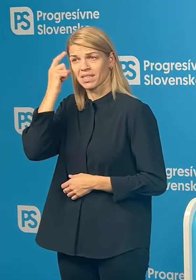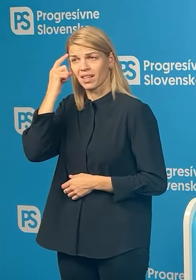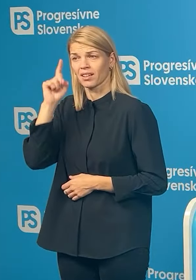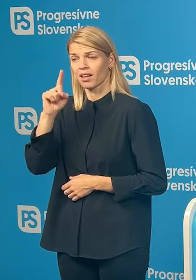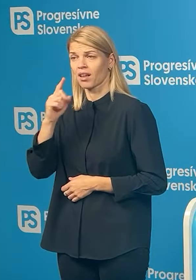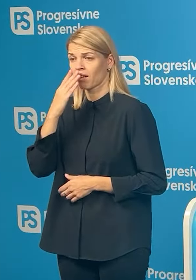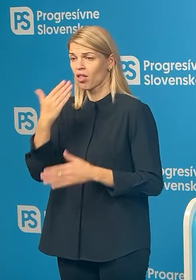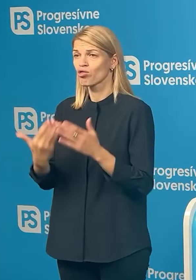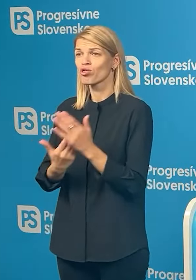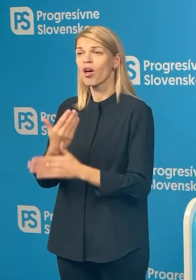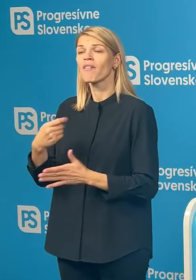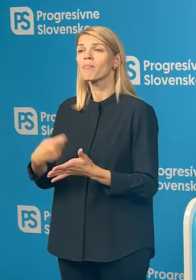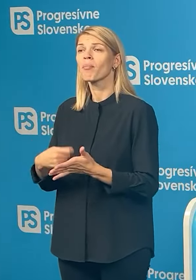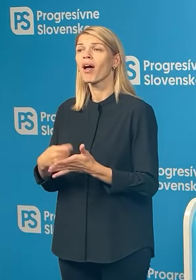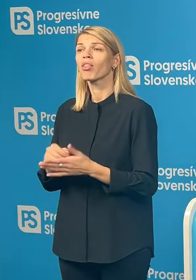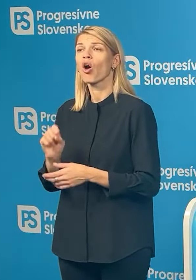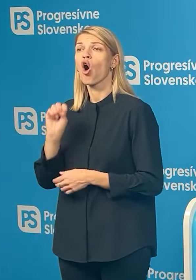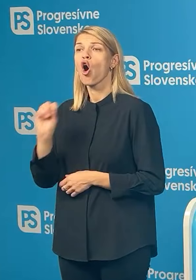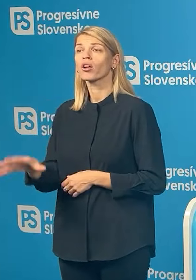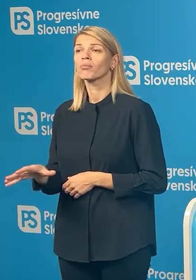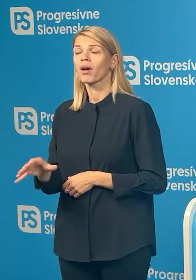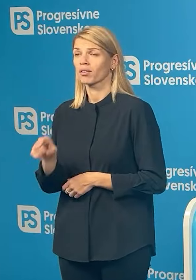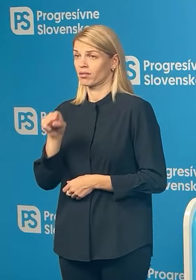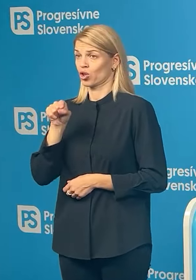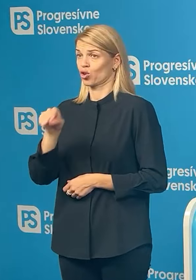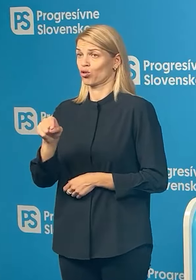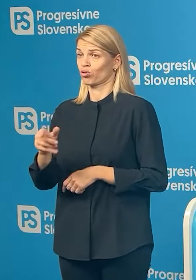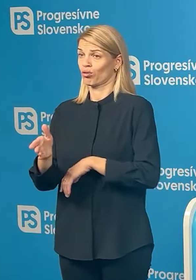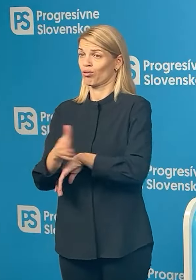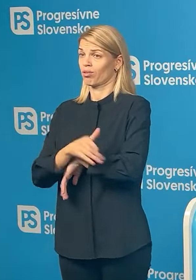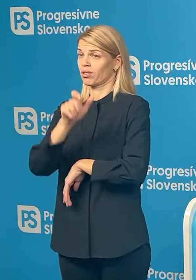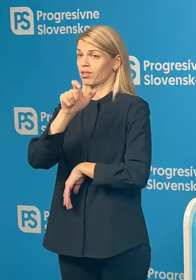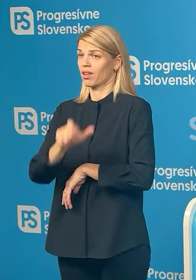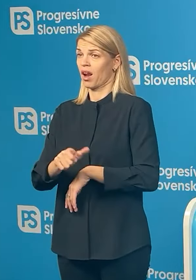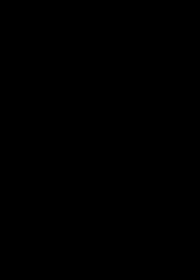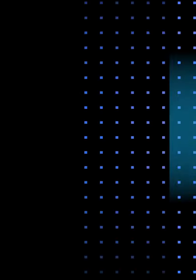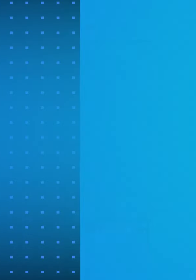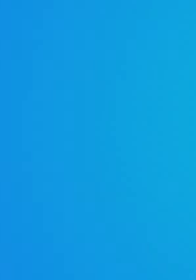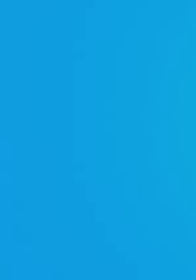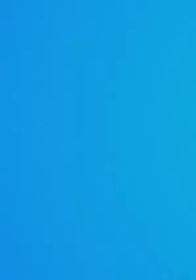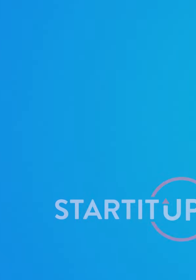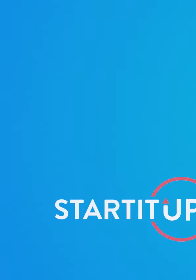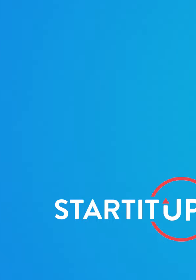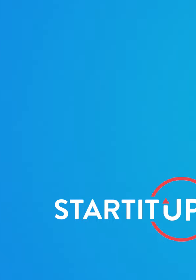na to, keď si pozriete nový poplatok za odpad, myslíte na to, že toto je Tarabova drahota.